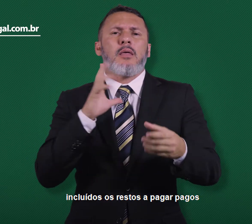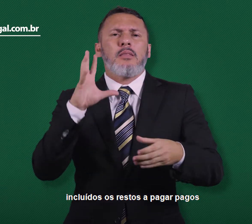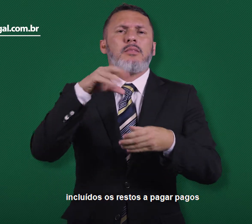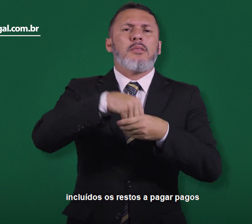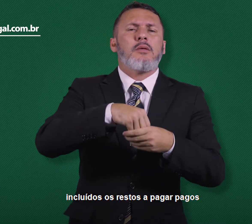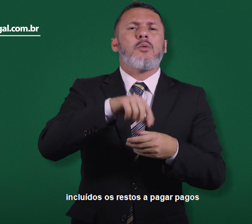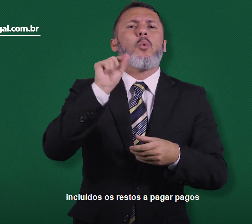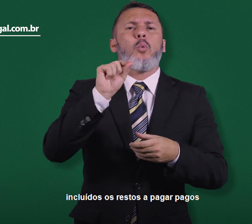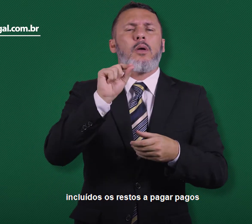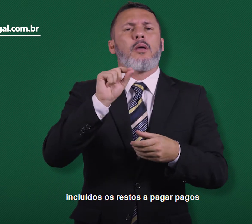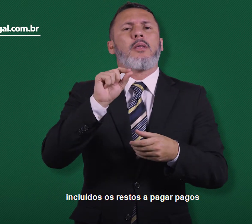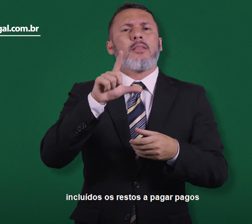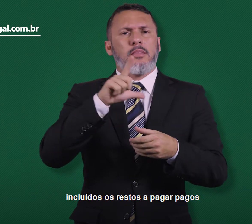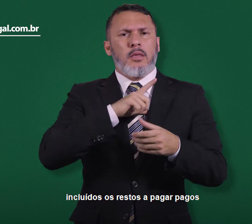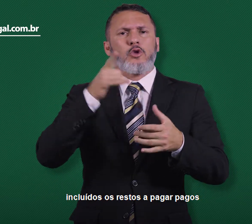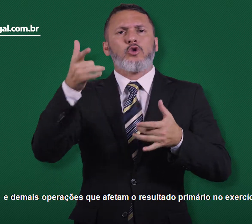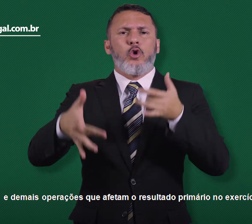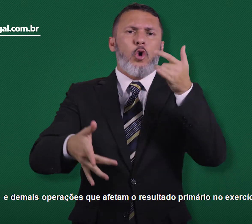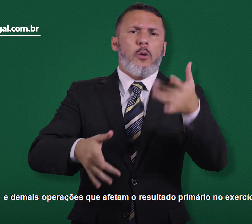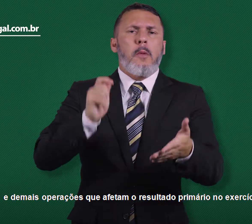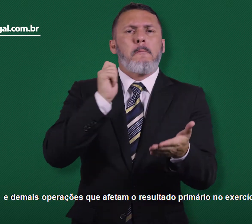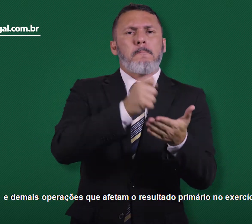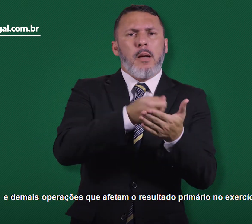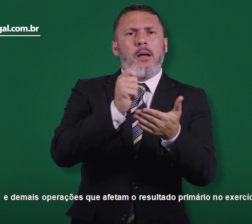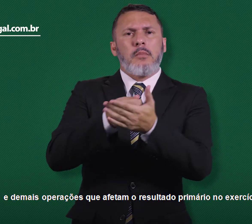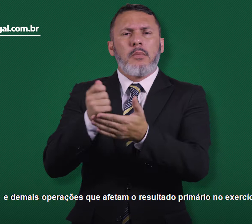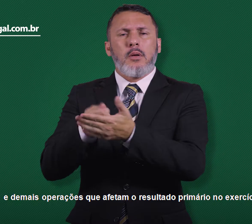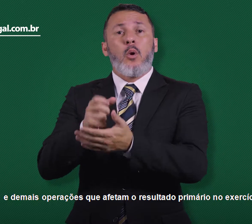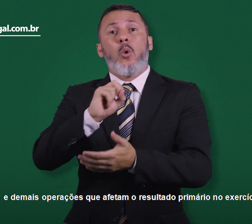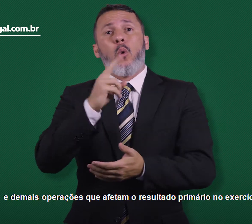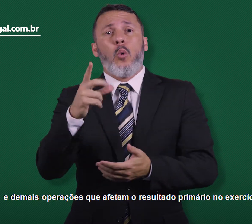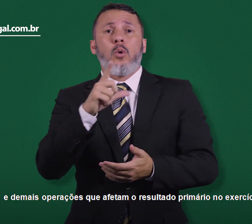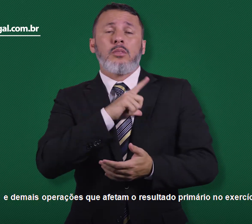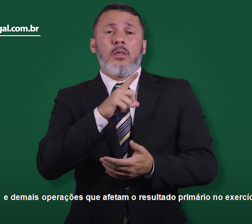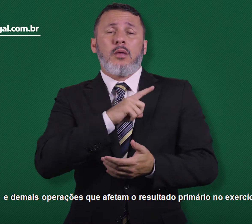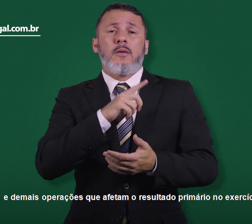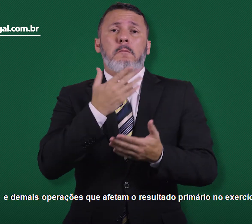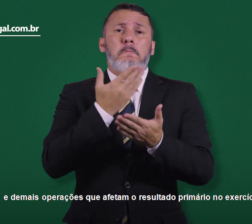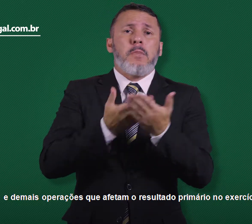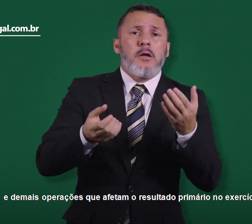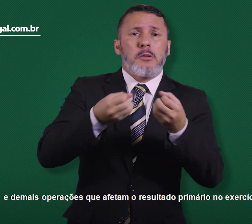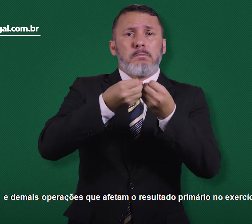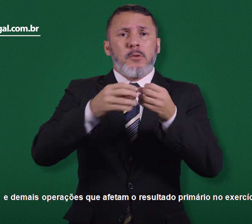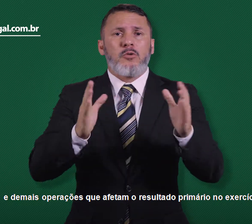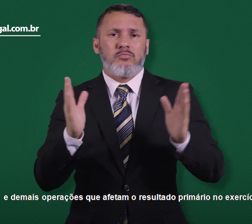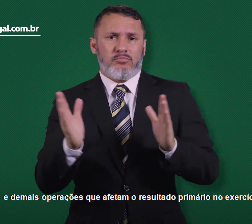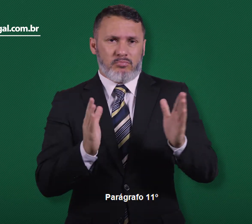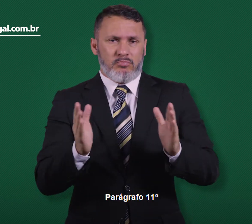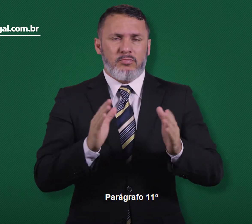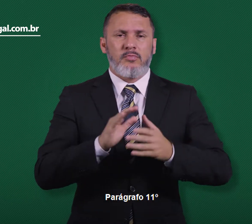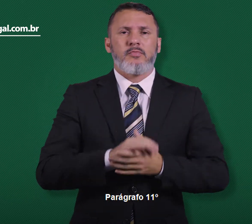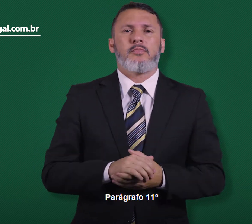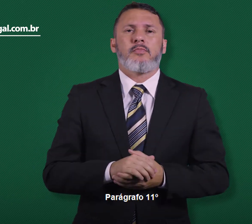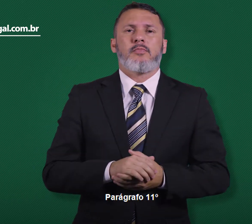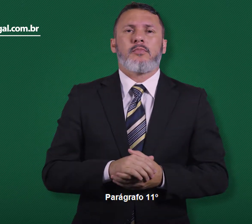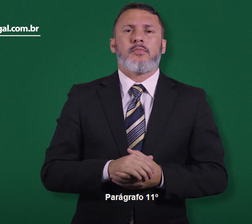os restos a pagar pagos e demais operações que afetam o resultado primário no exercício. Parágrafo